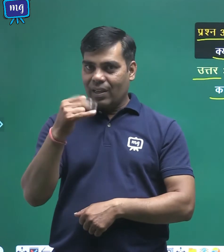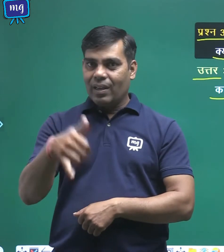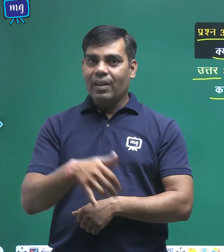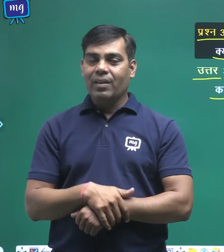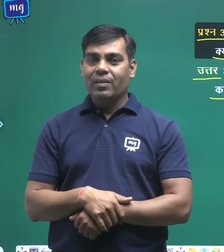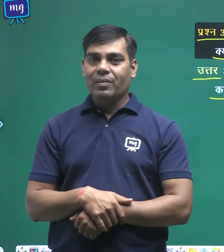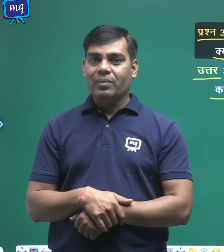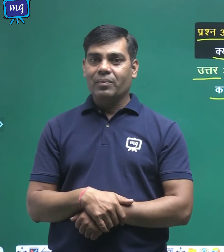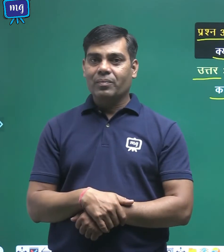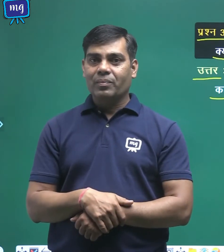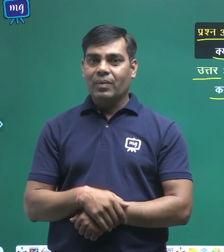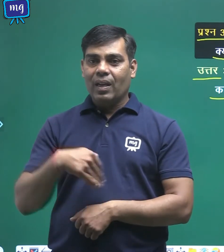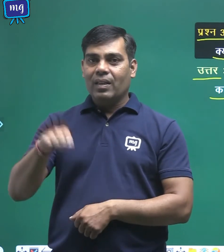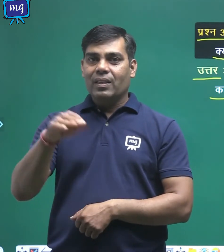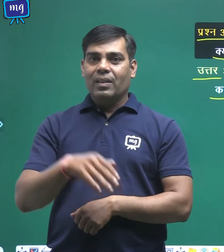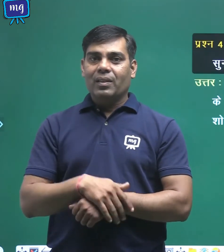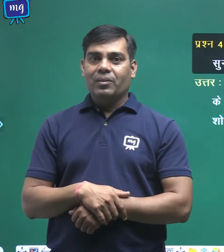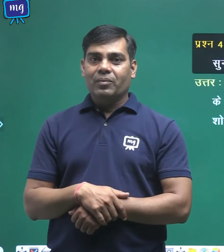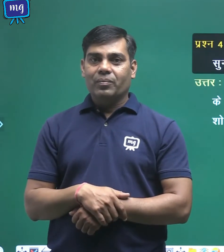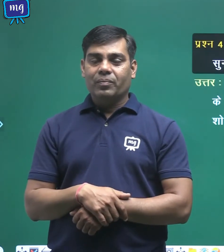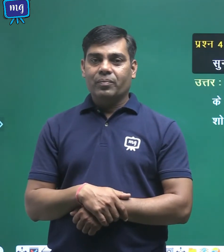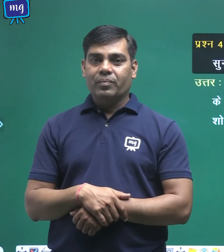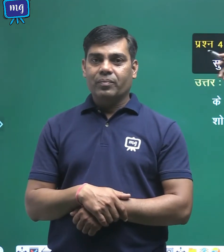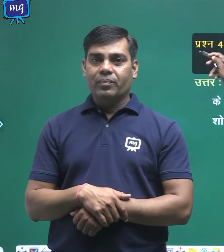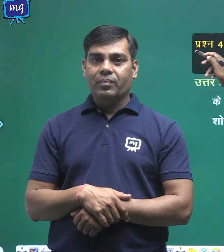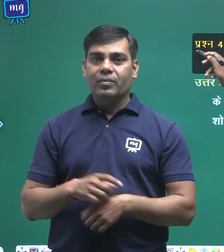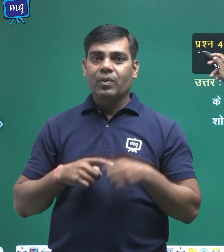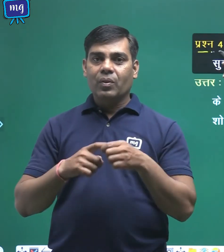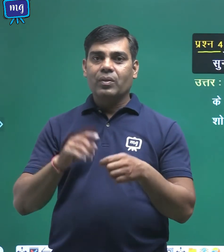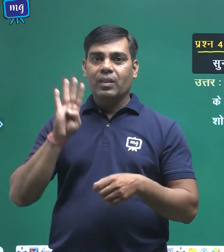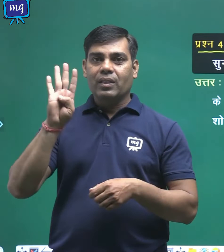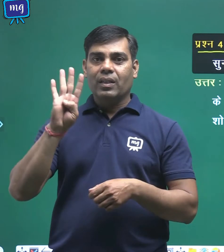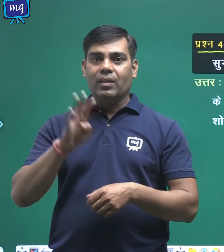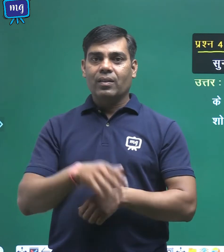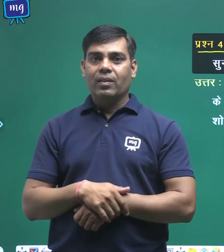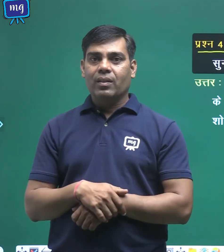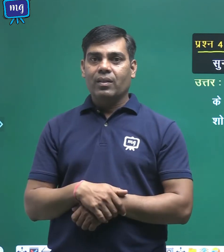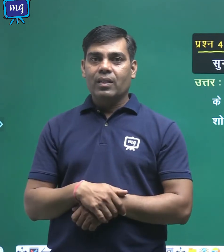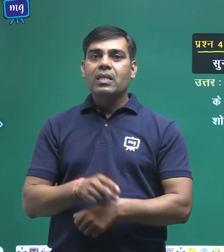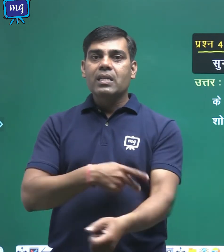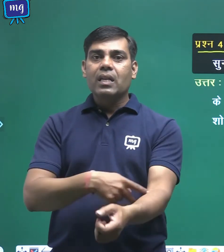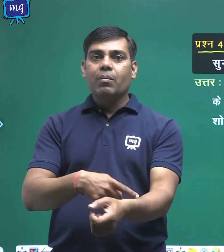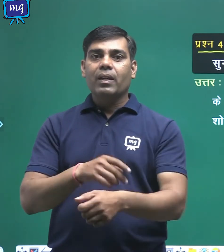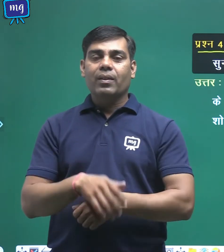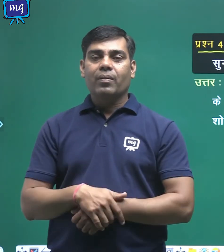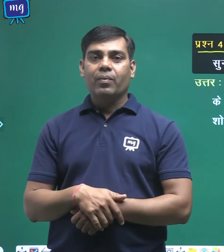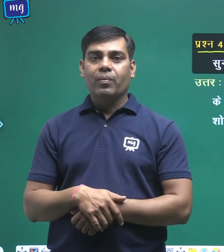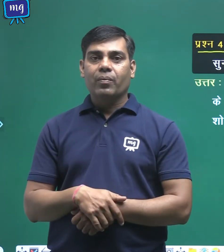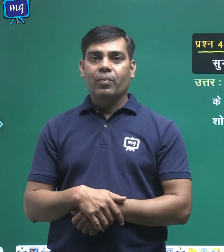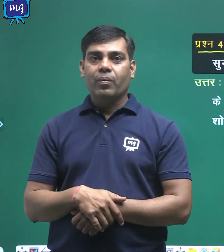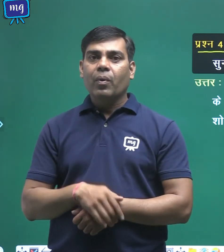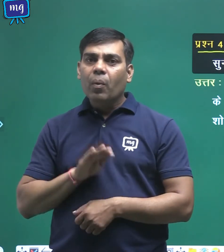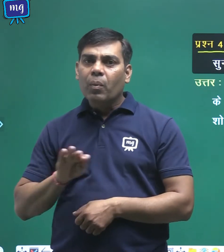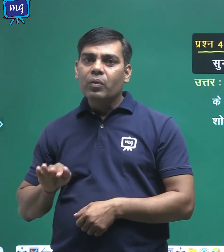हैं। आगे चलें। प्रश्न 4, सेगाबाई बालकों